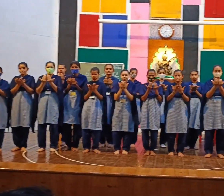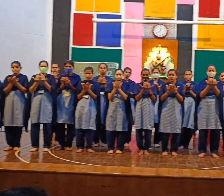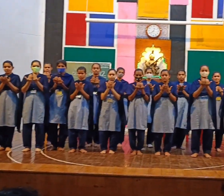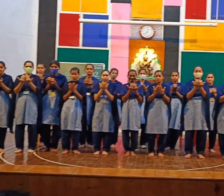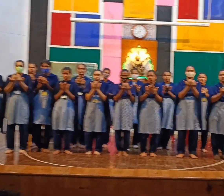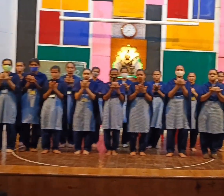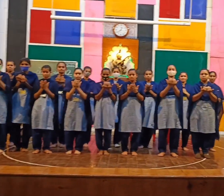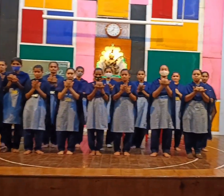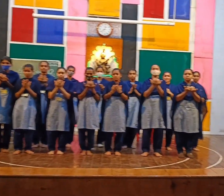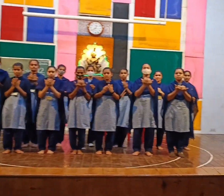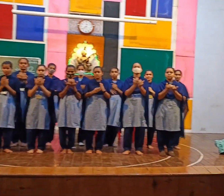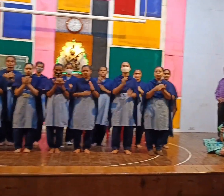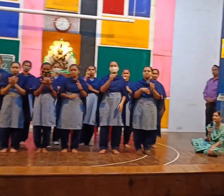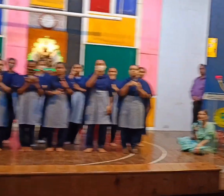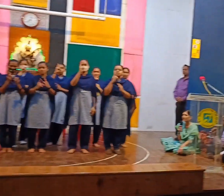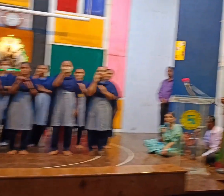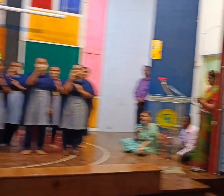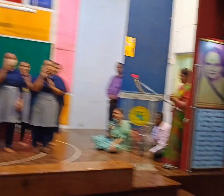જગના